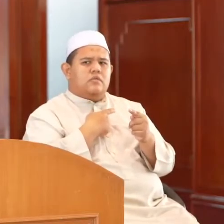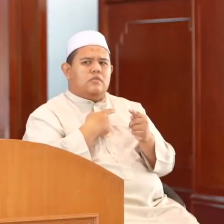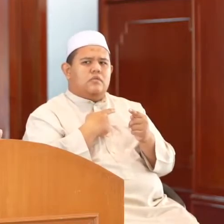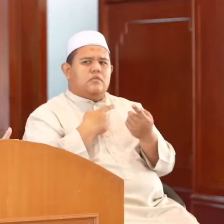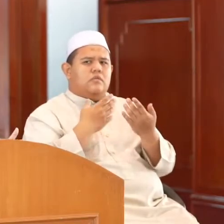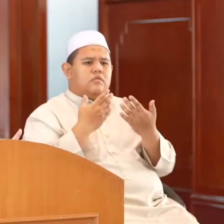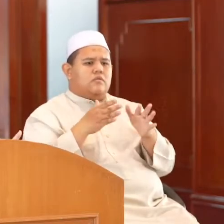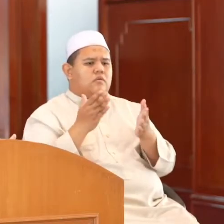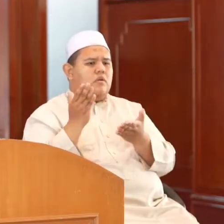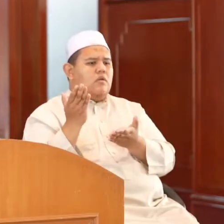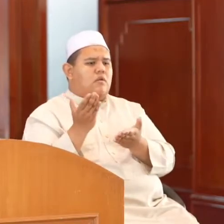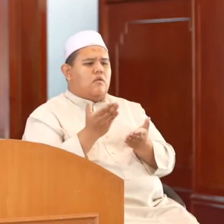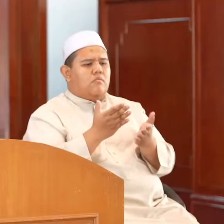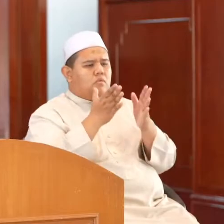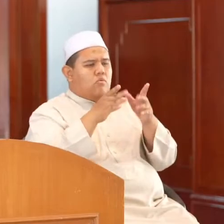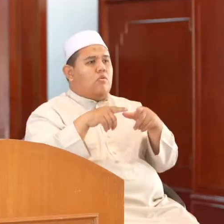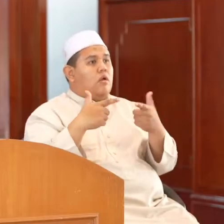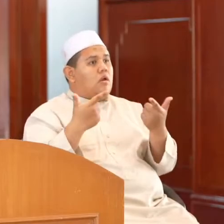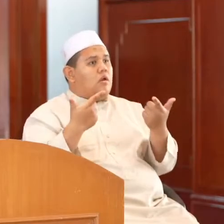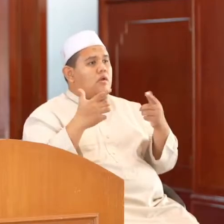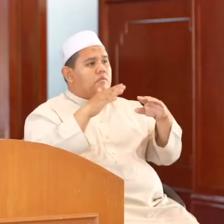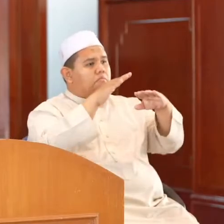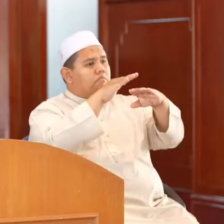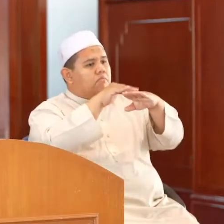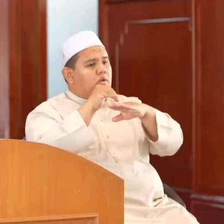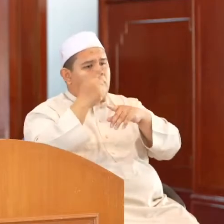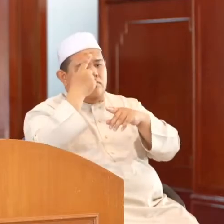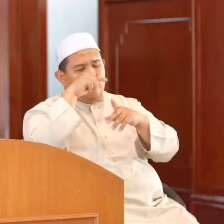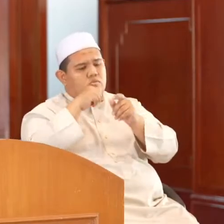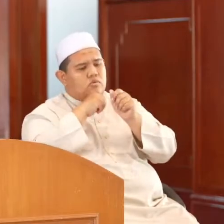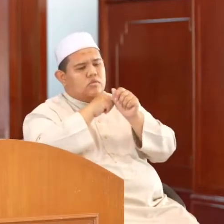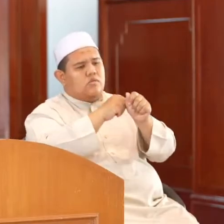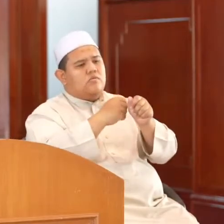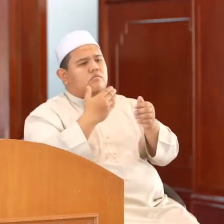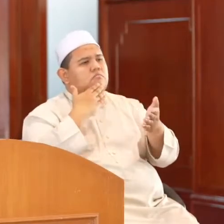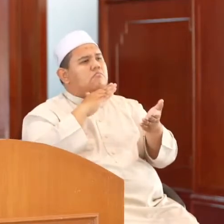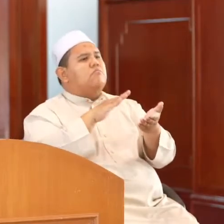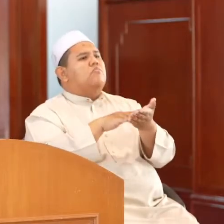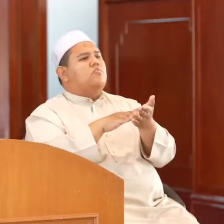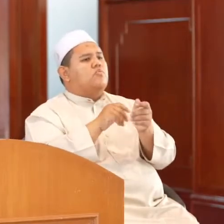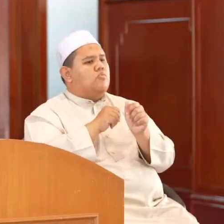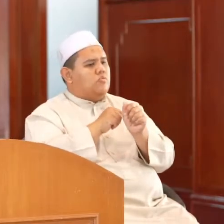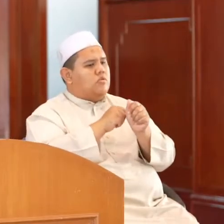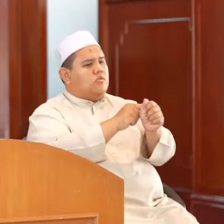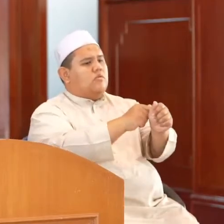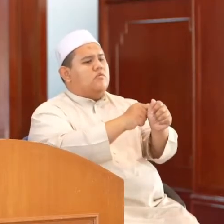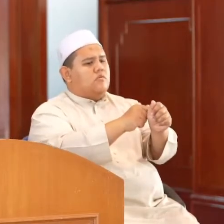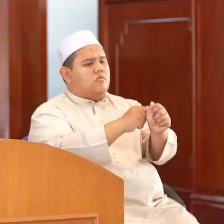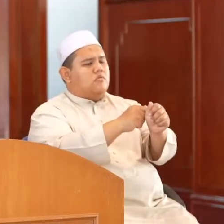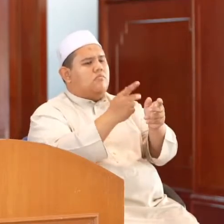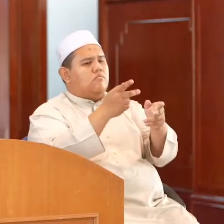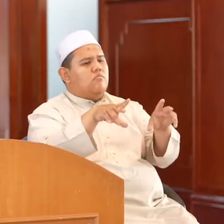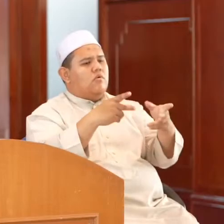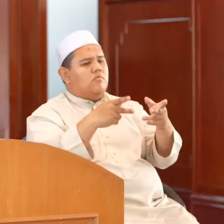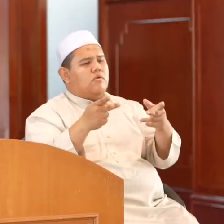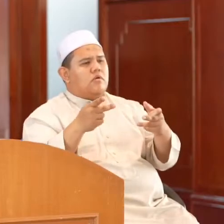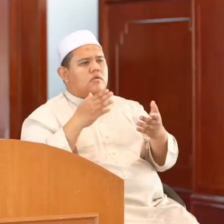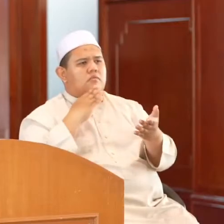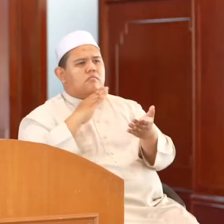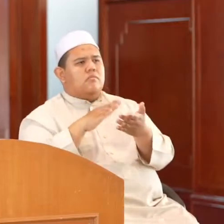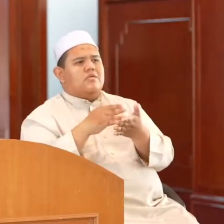telah membawa orang-orang lain untuk ikut kita, yang kita buat satu perkara yang tak betul.